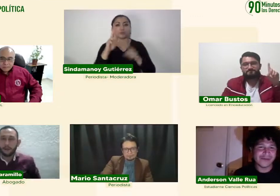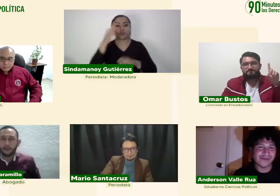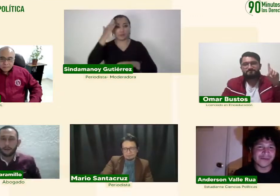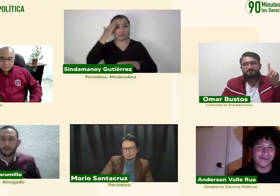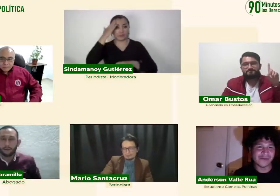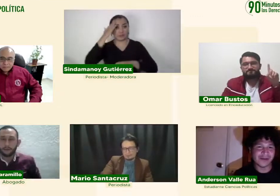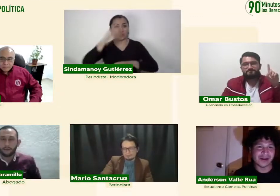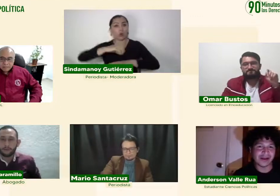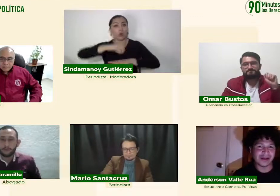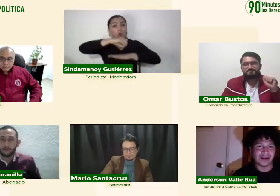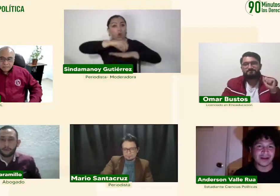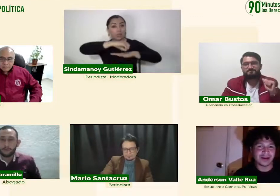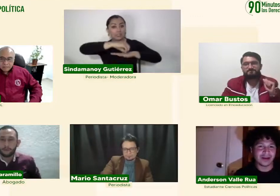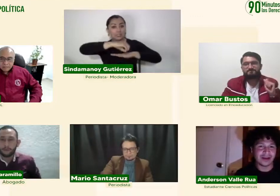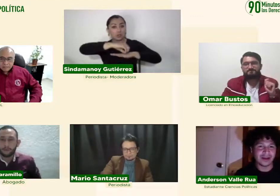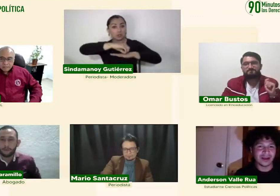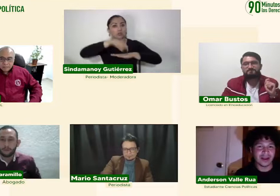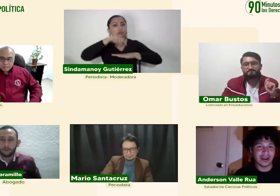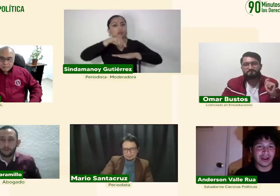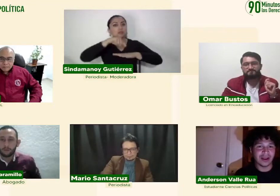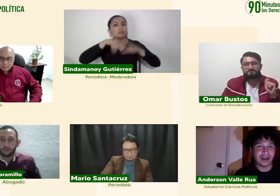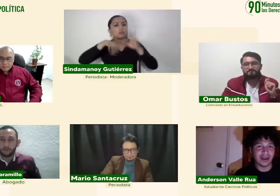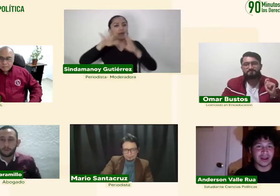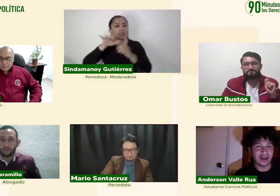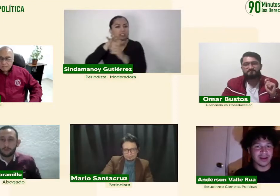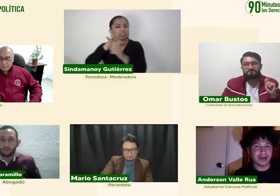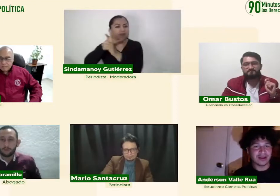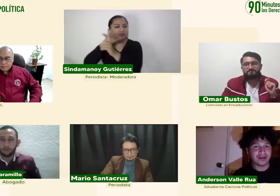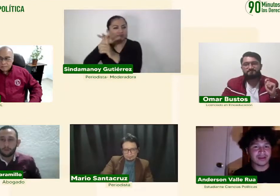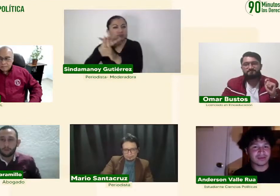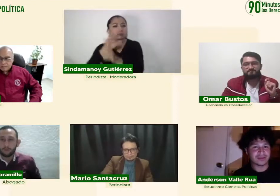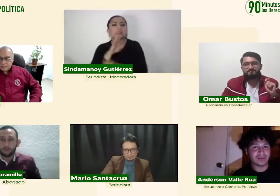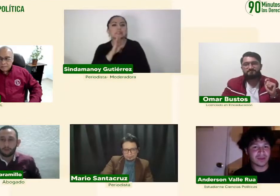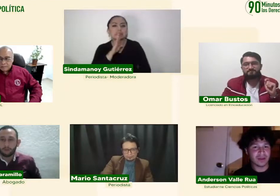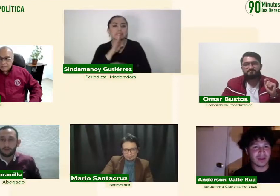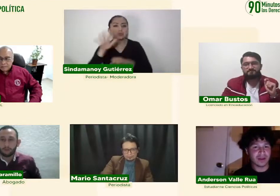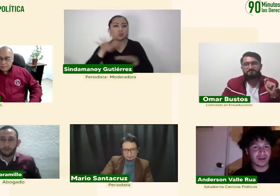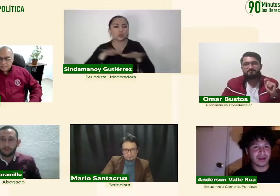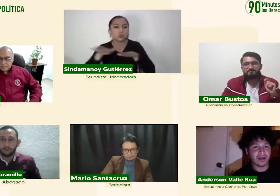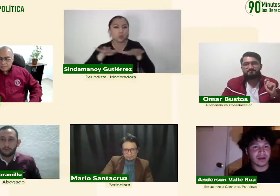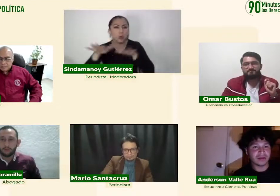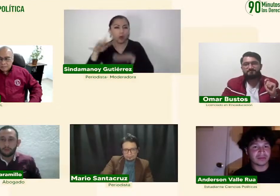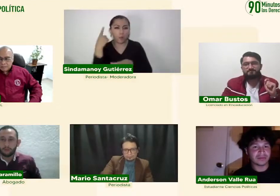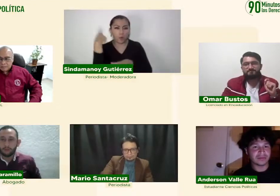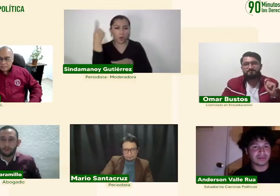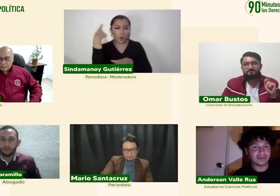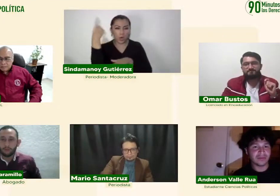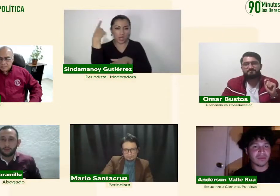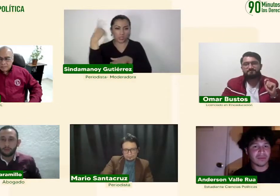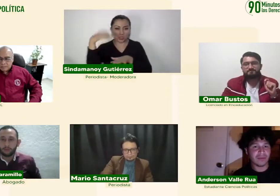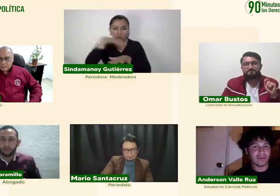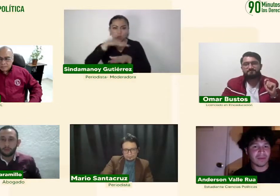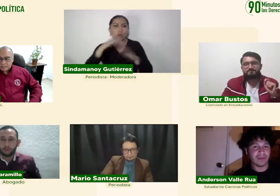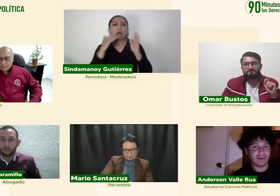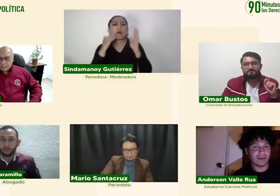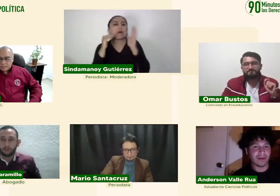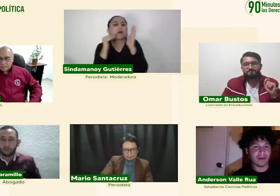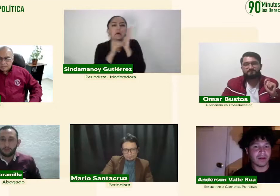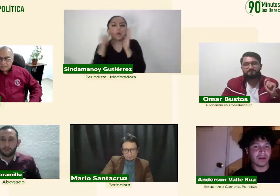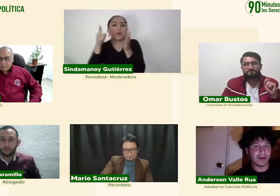la pregunta que ahora estábamos planteando cuando las organizaciones se